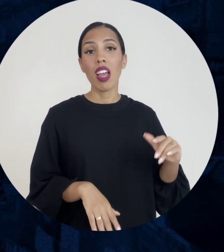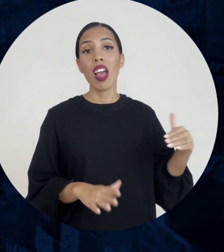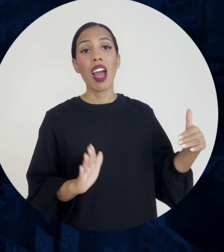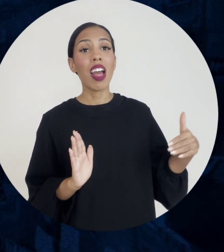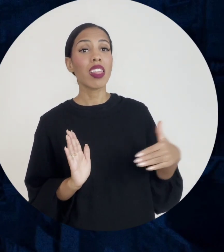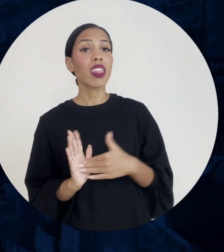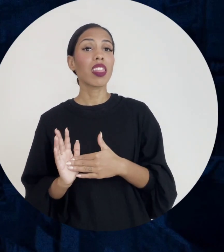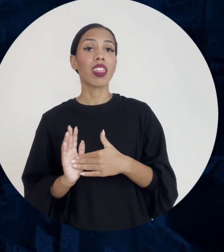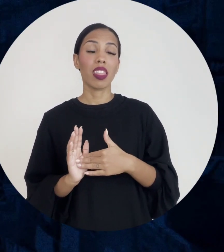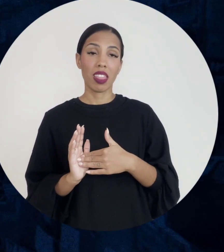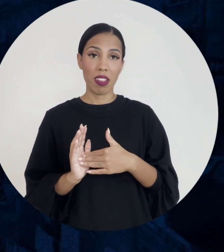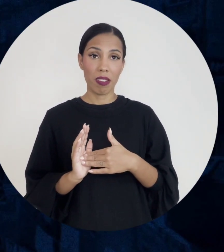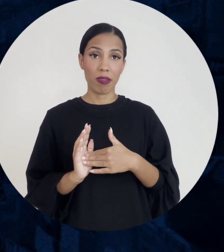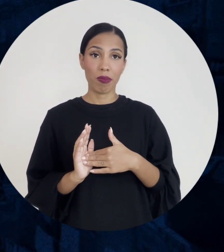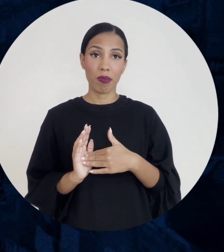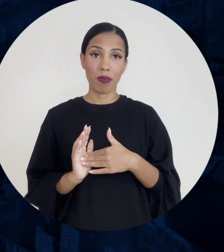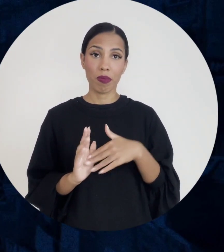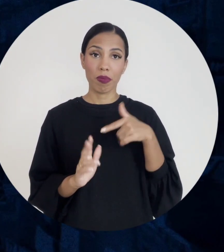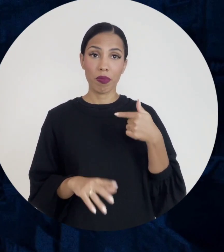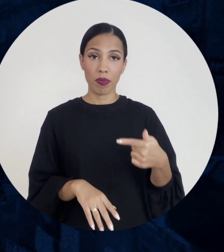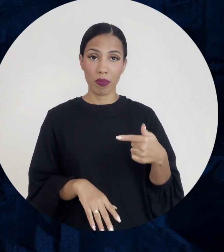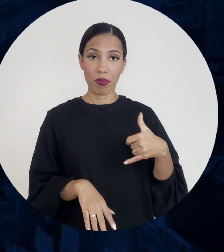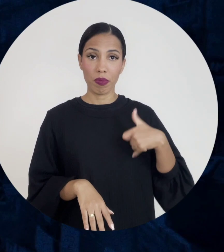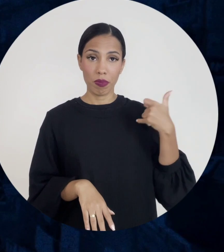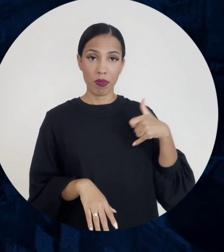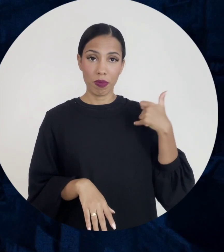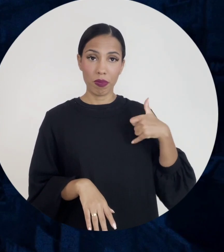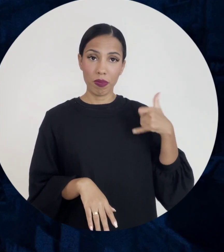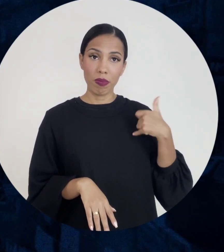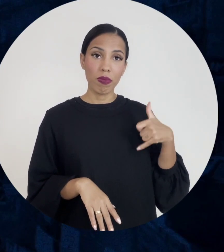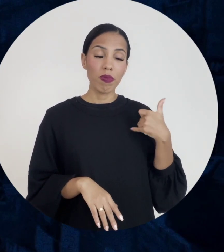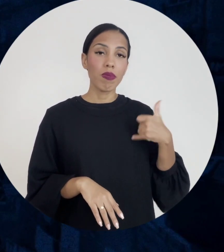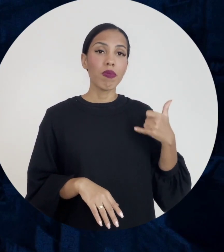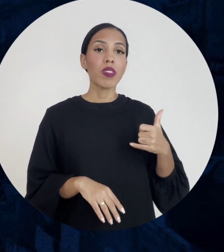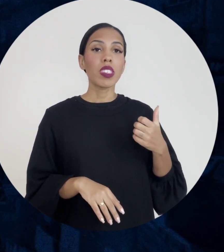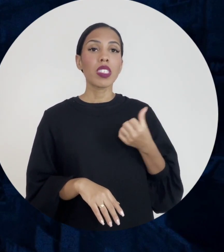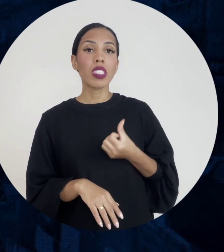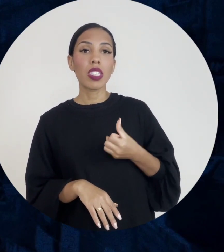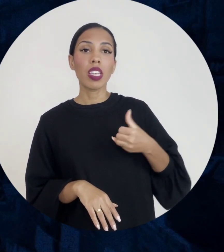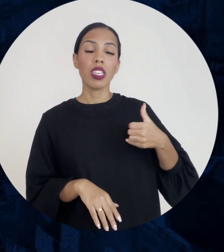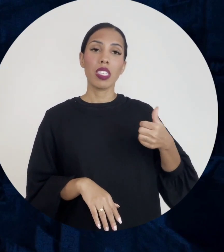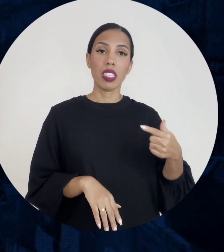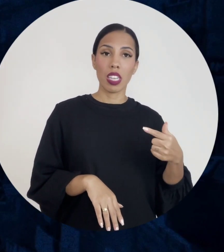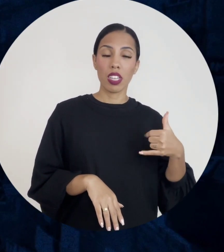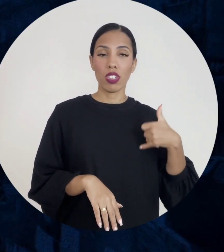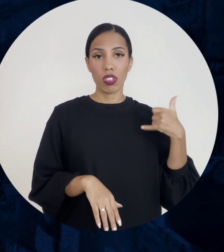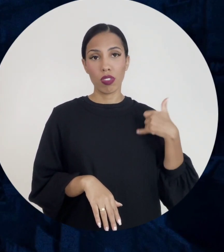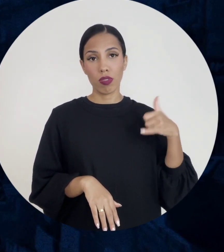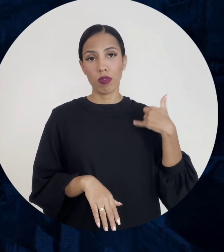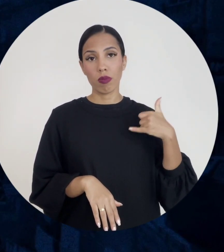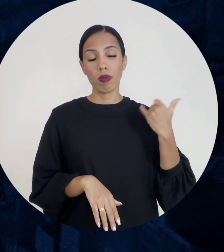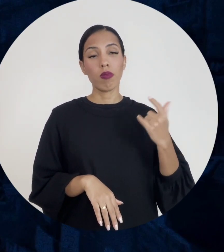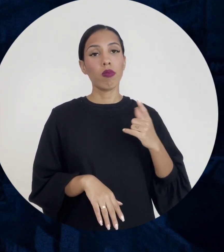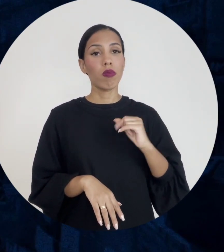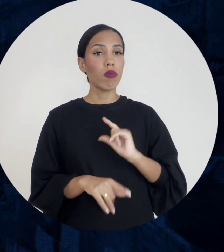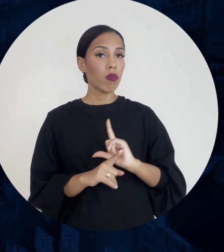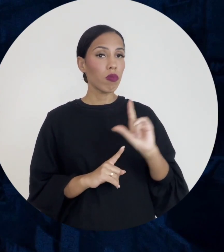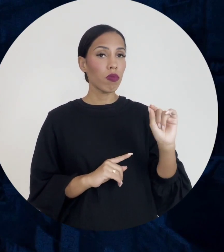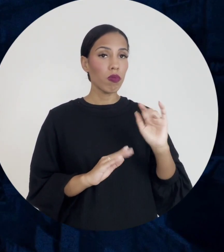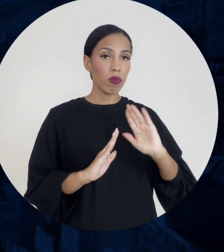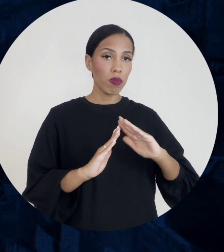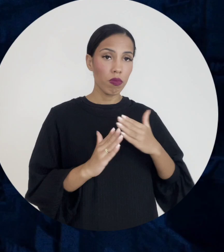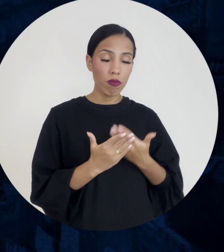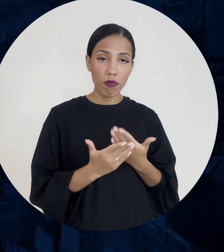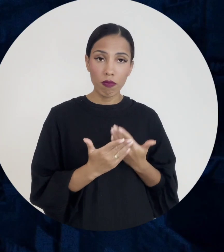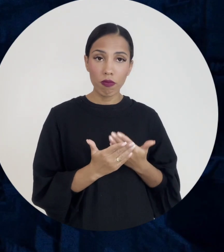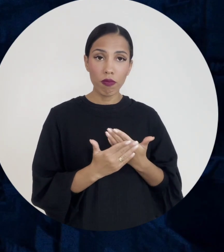até 7 anos, era até 6, 7 anos. E aí elas saíam para a escola pública, porque